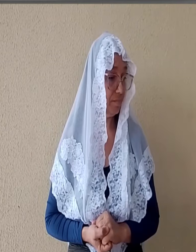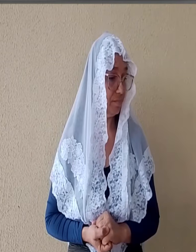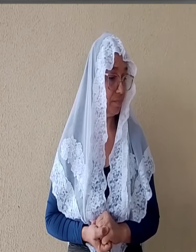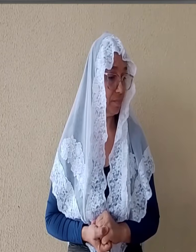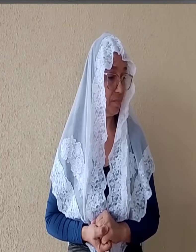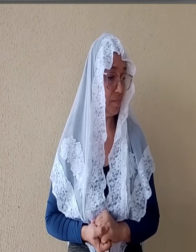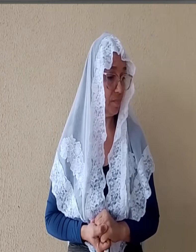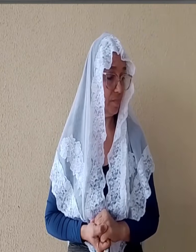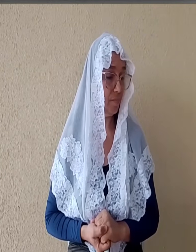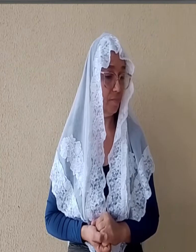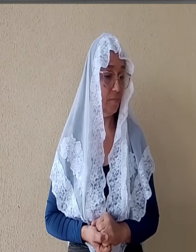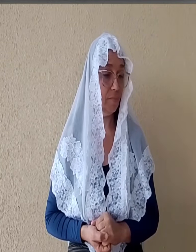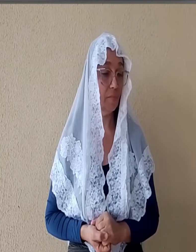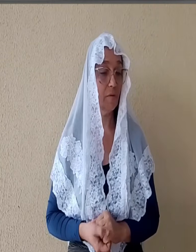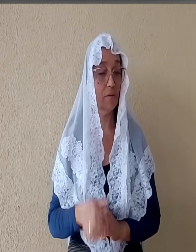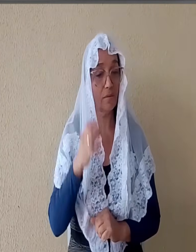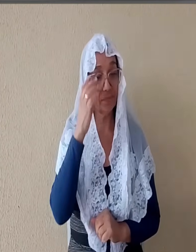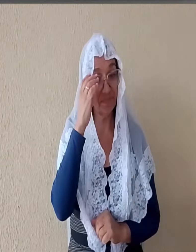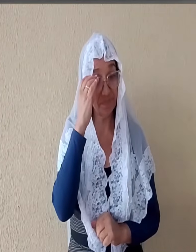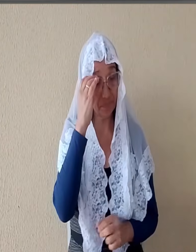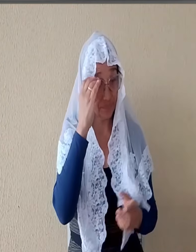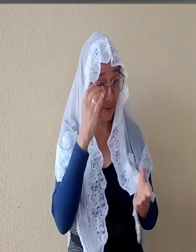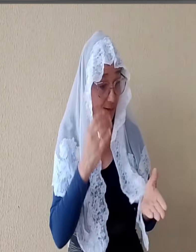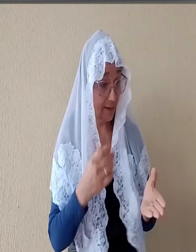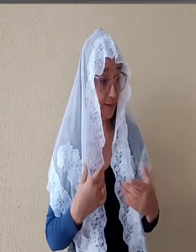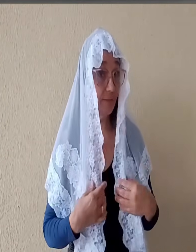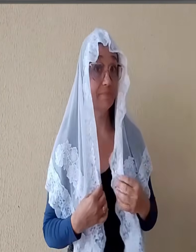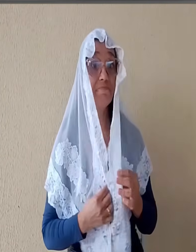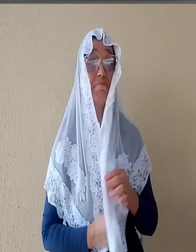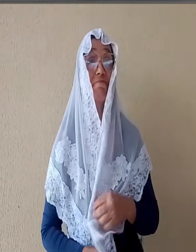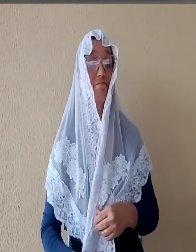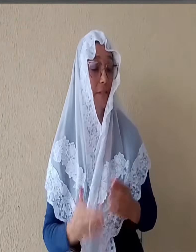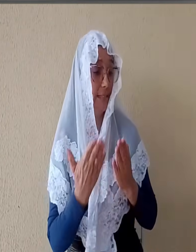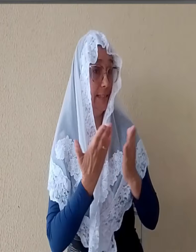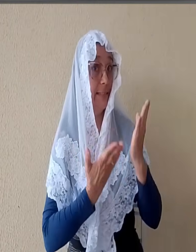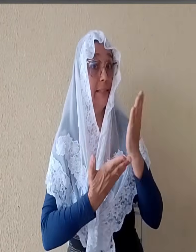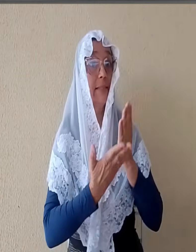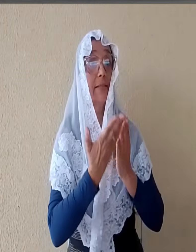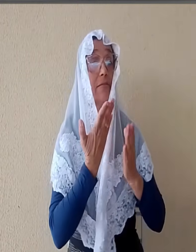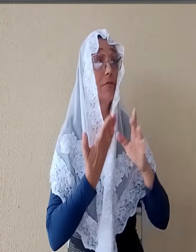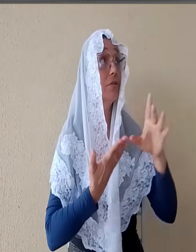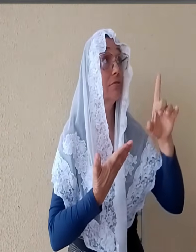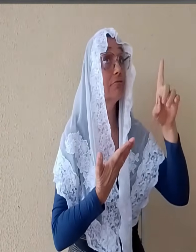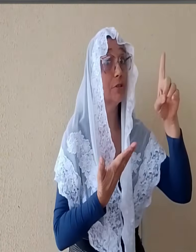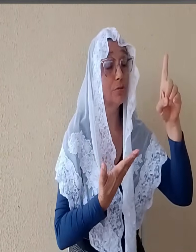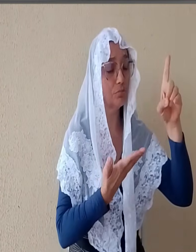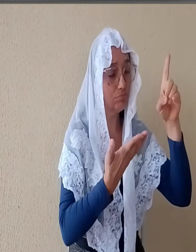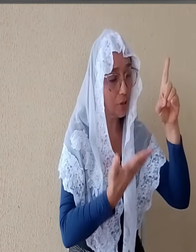Senhor. Como a obra é de Deus, né? Essa obra, nós nunca